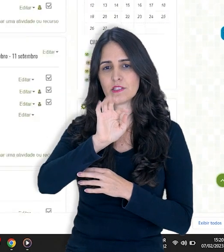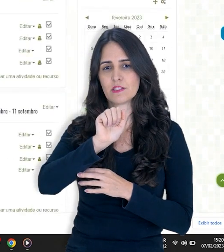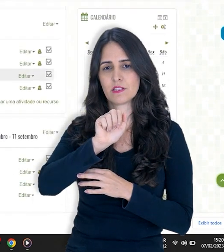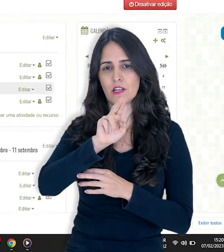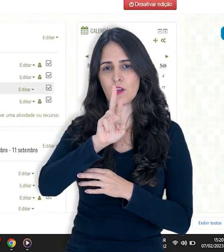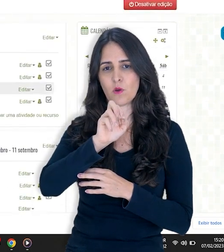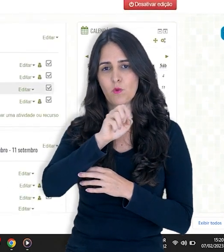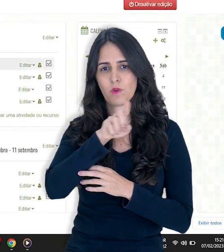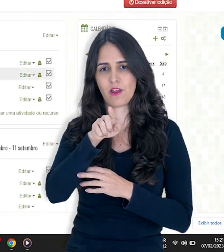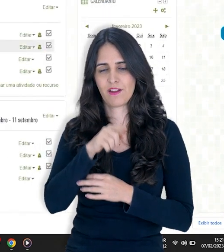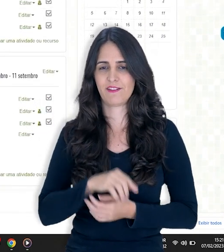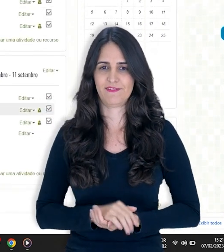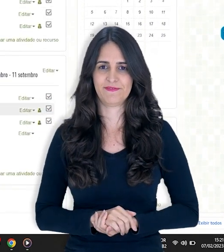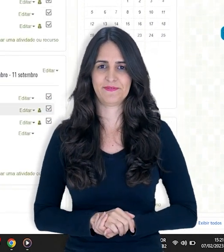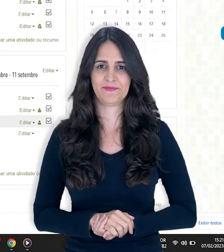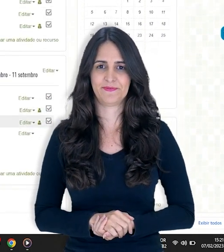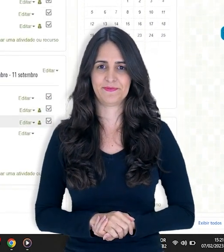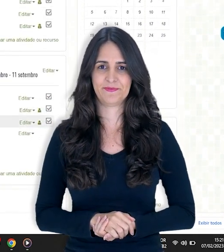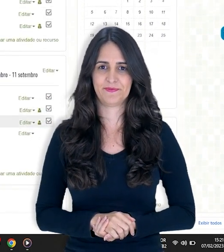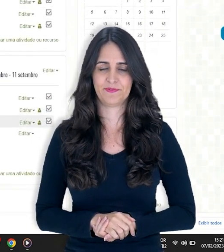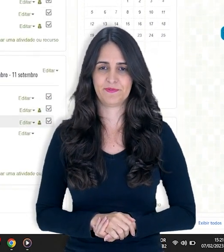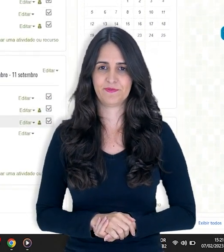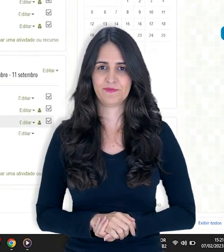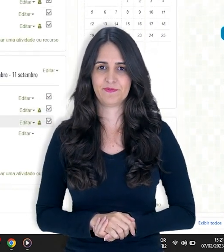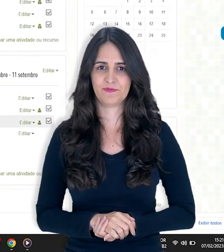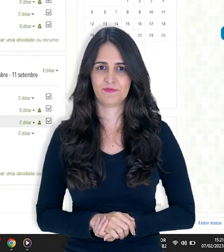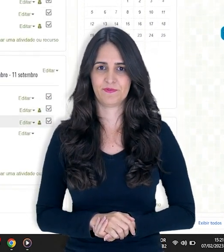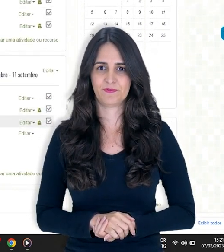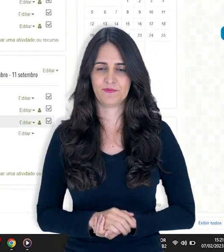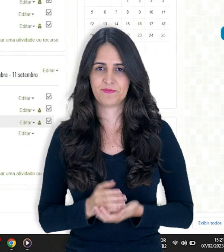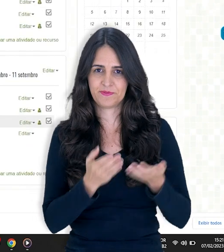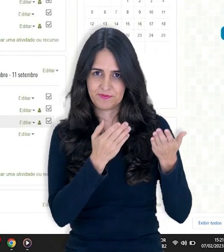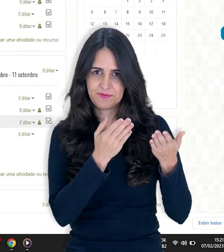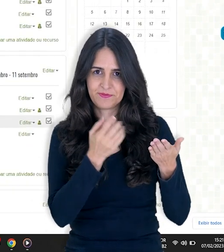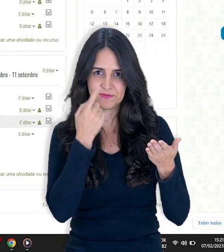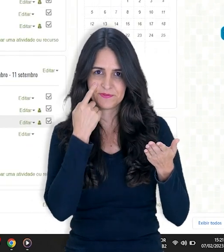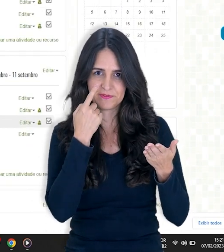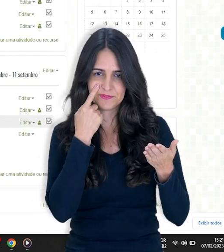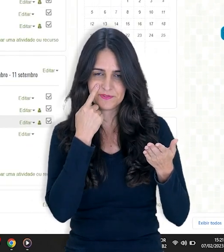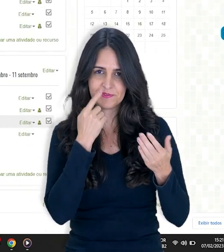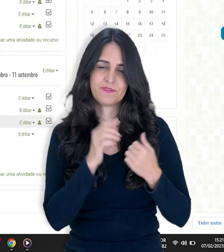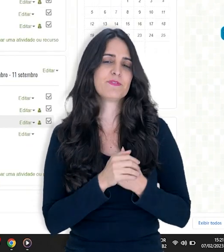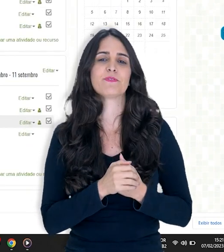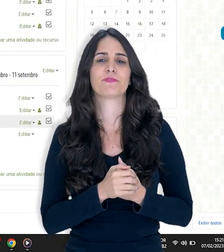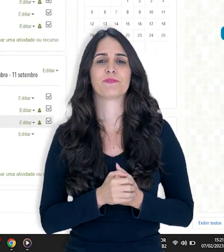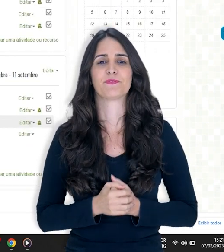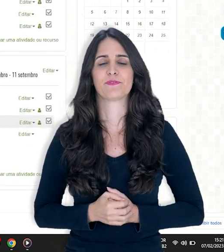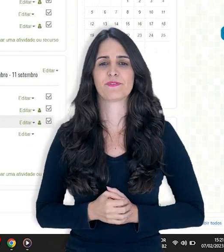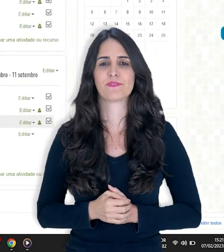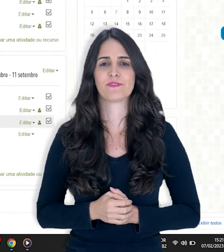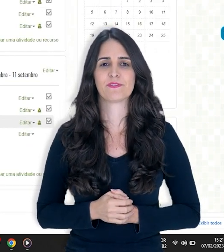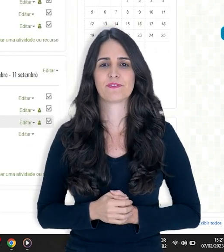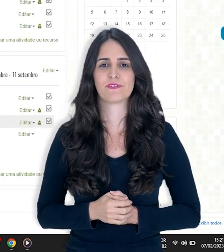deixa eu achar aqui a atividade que eu... Essa aqui, ó, atividade backup e restaurar. Tá até escrito errado aqui,